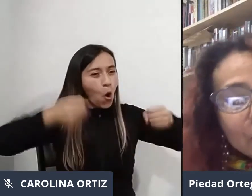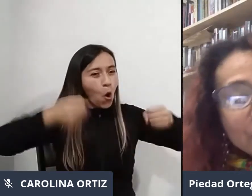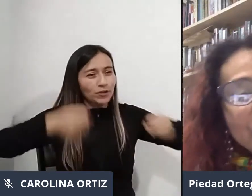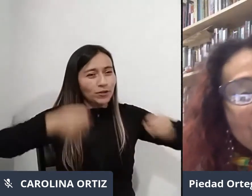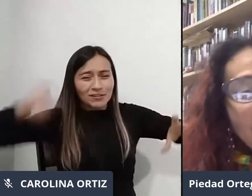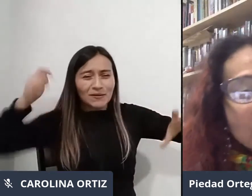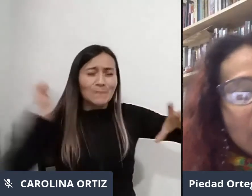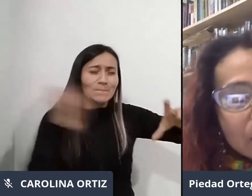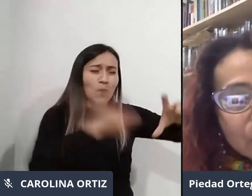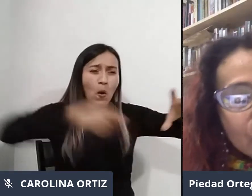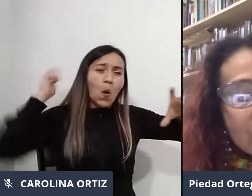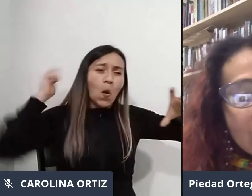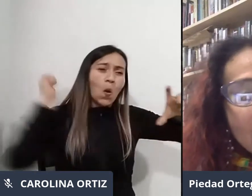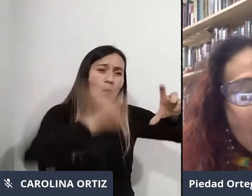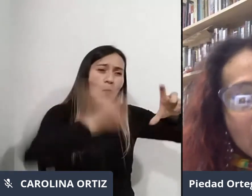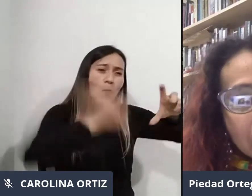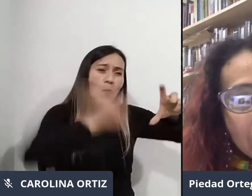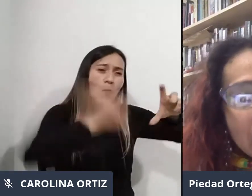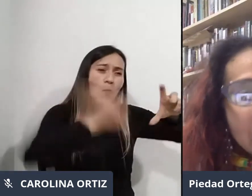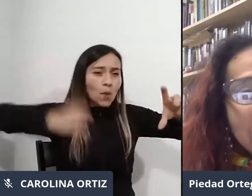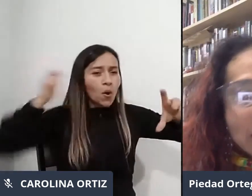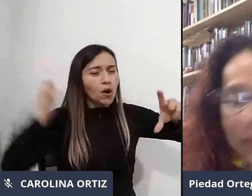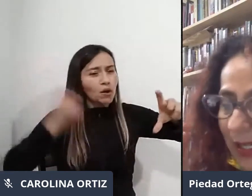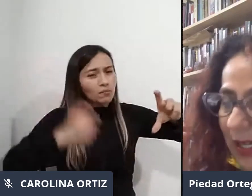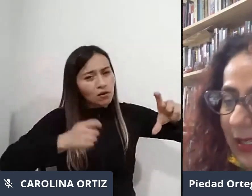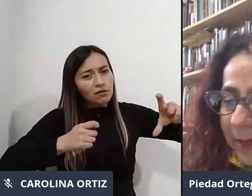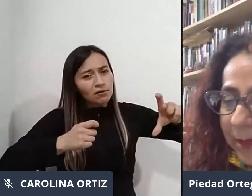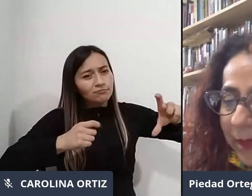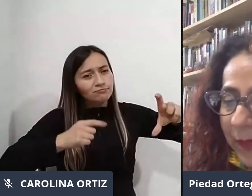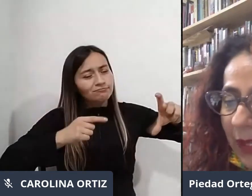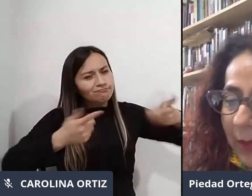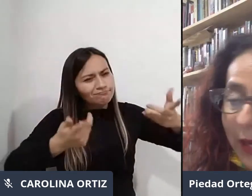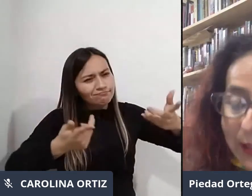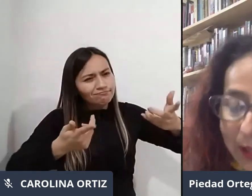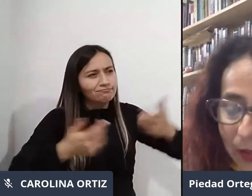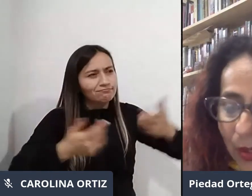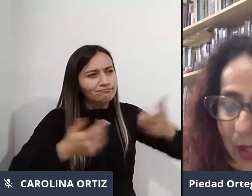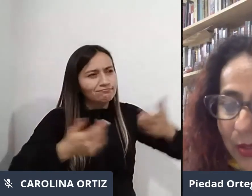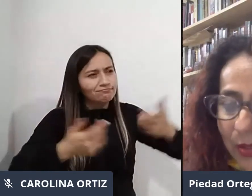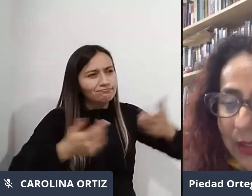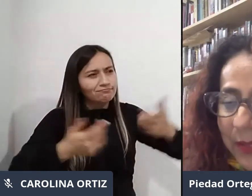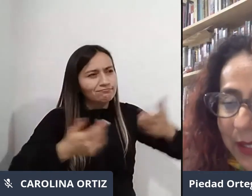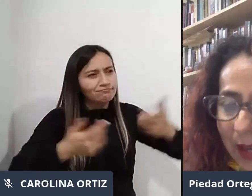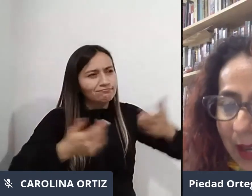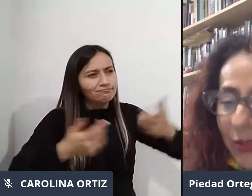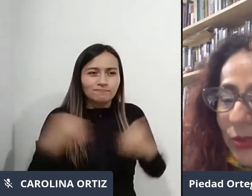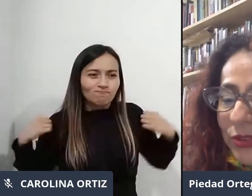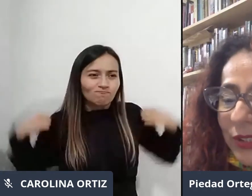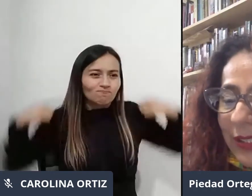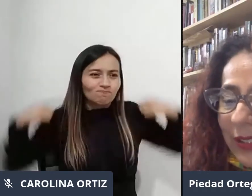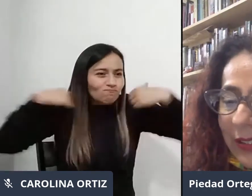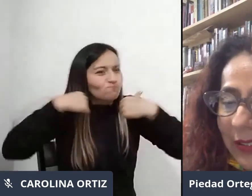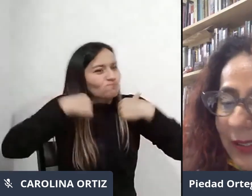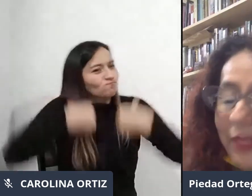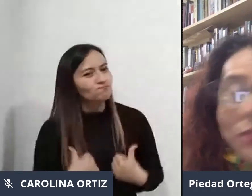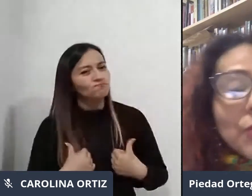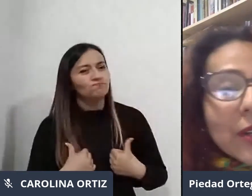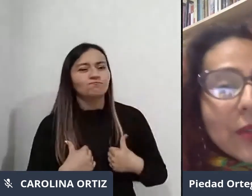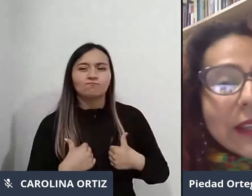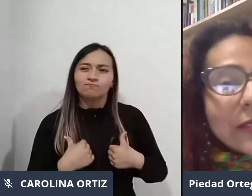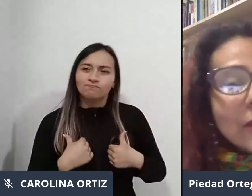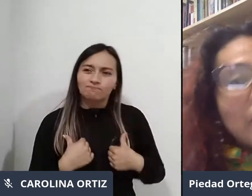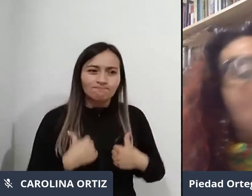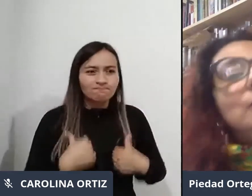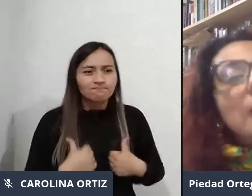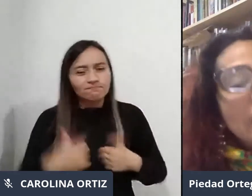llevando, portando un equipaje para entregar, para hacer donaciones de mercados. Y eso yo creo